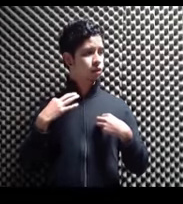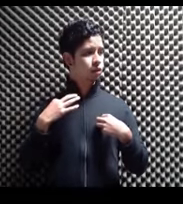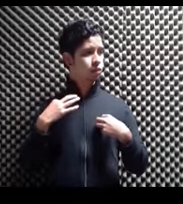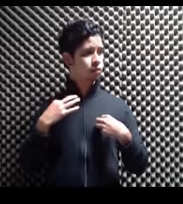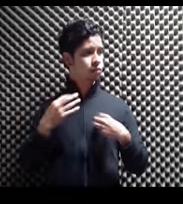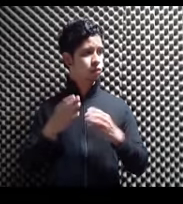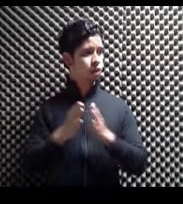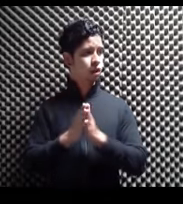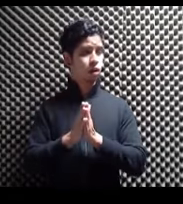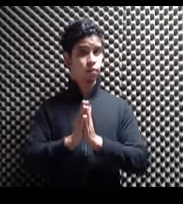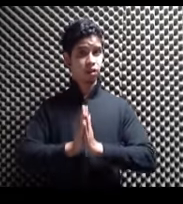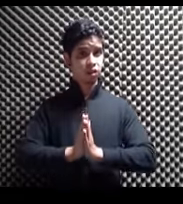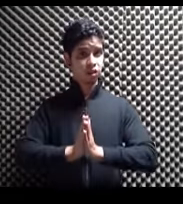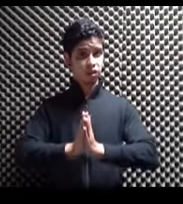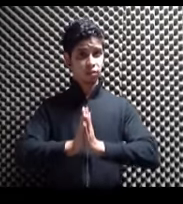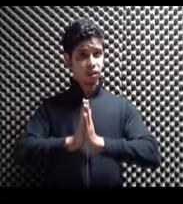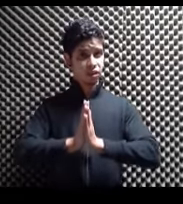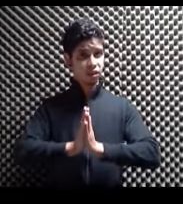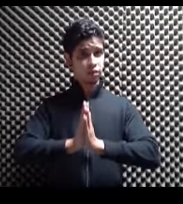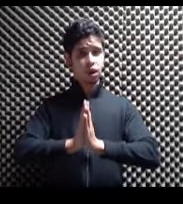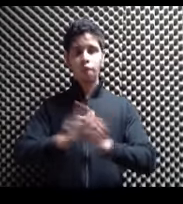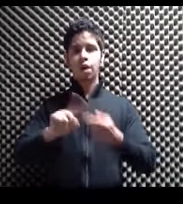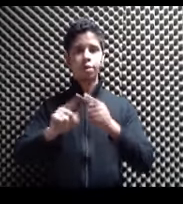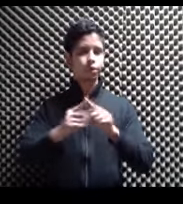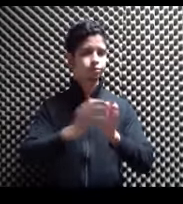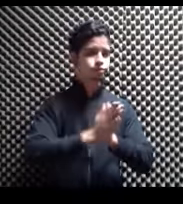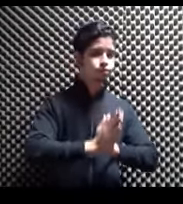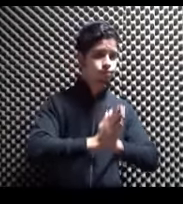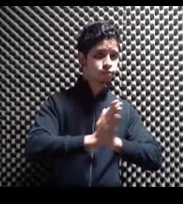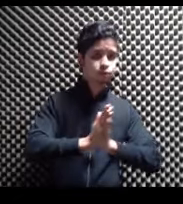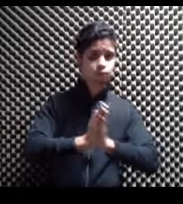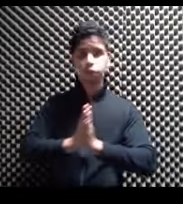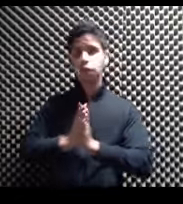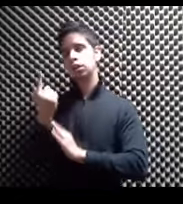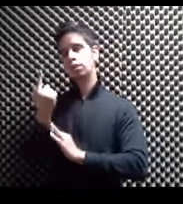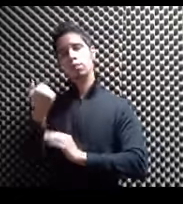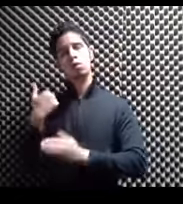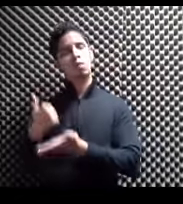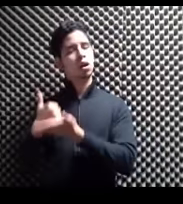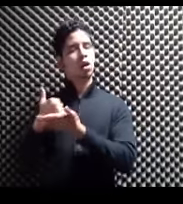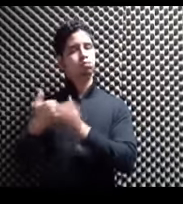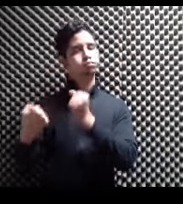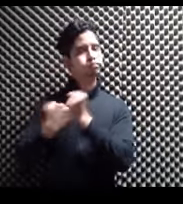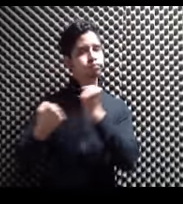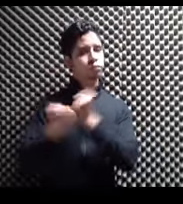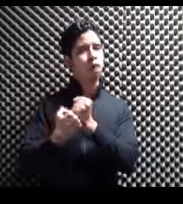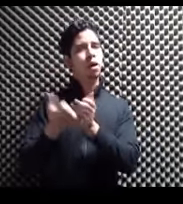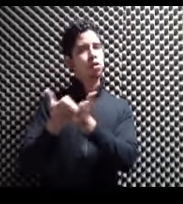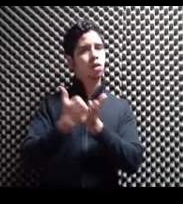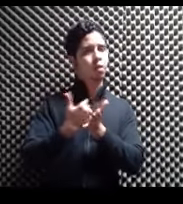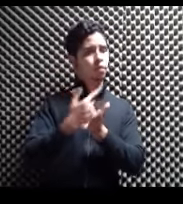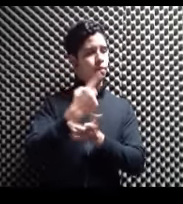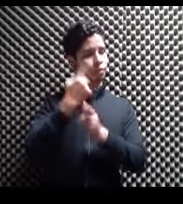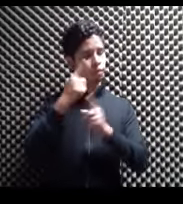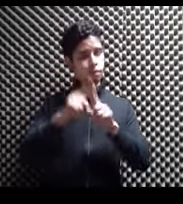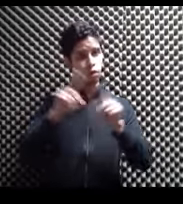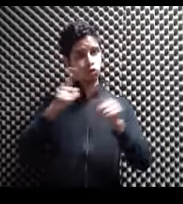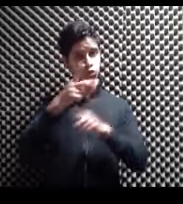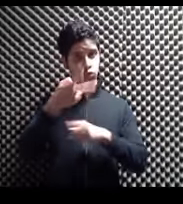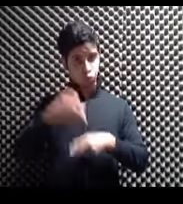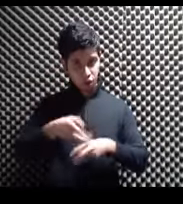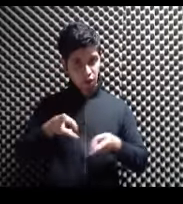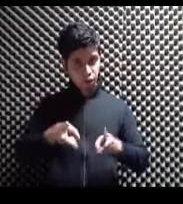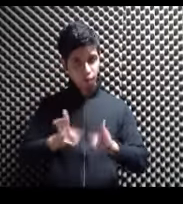de pedir a mis amigos, que siempre me han dicho que sí. Entonces yo dije, bueno, esta es una forma de yo pedir de una